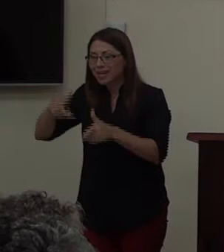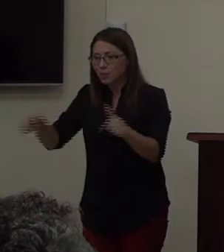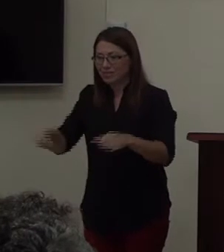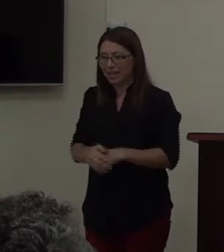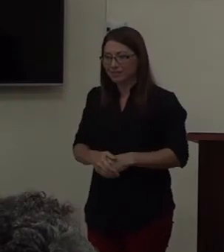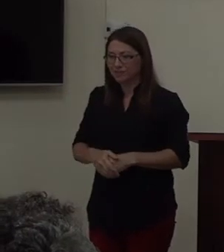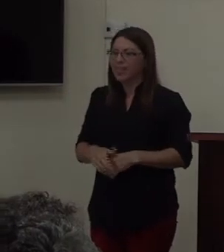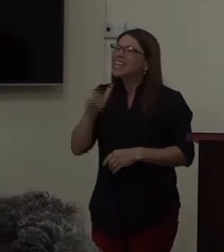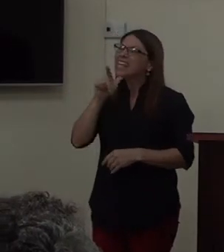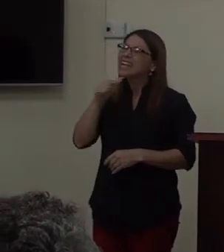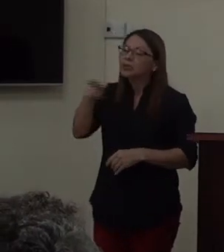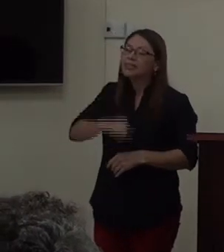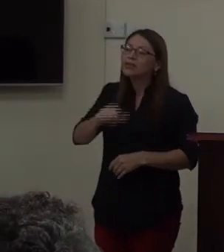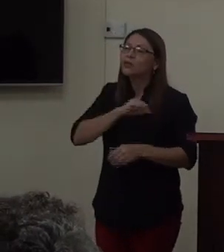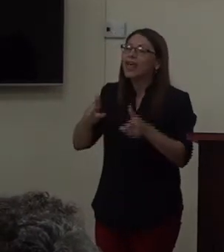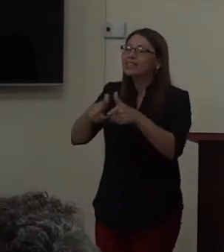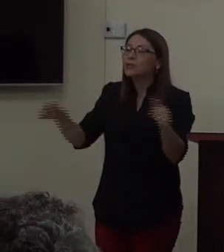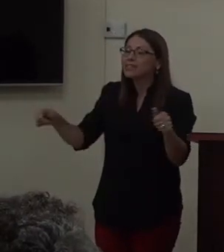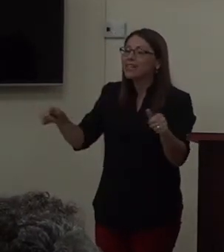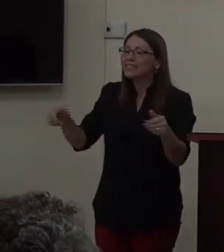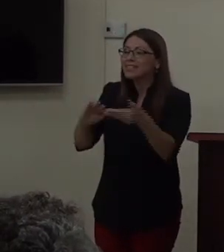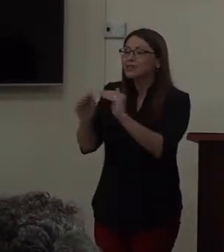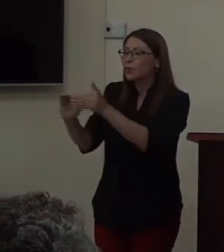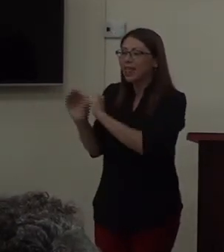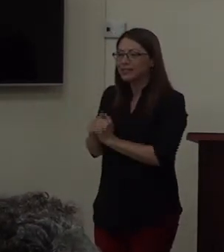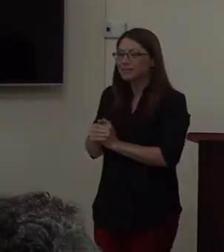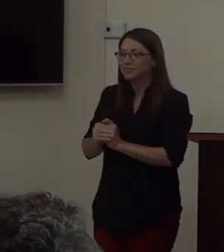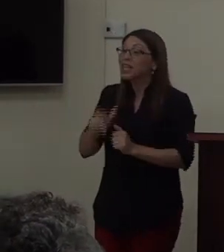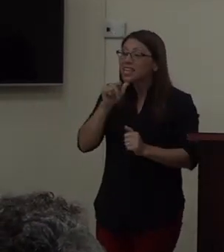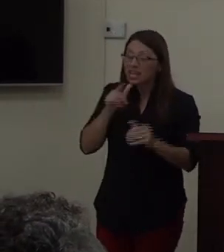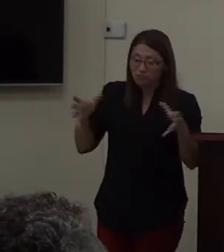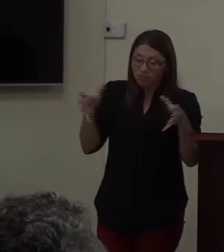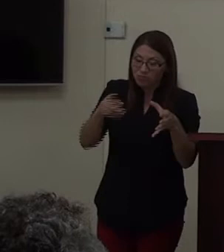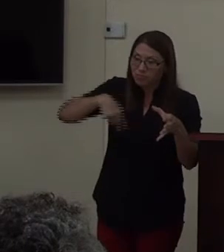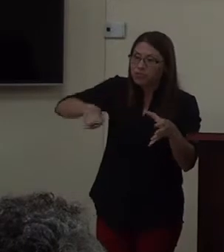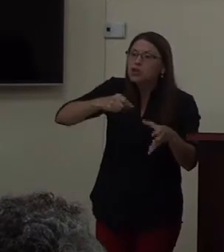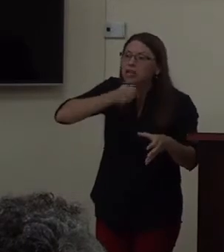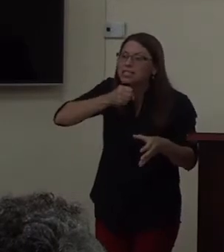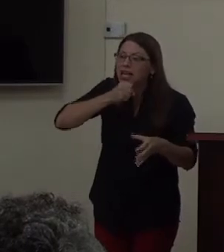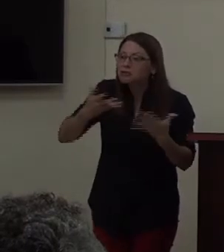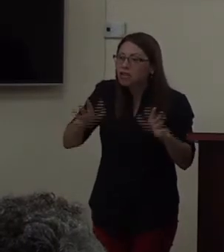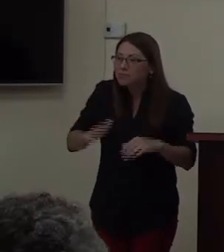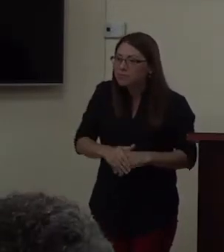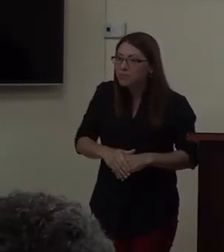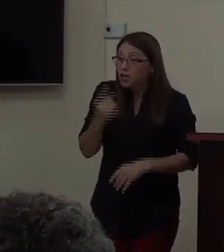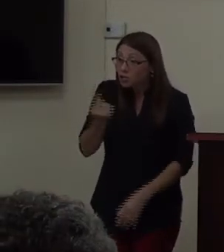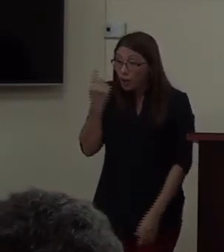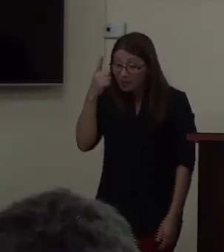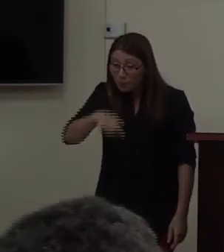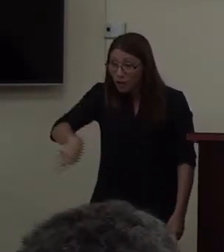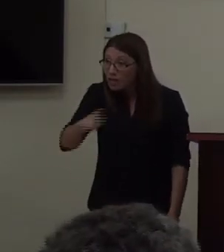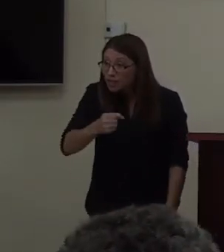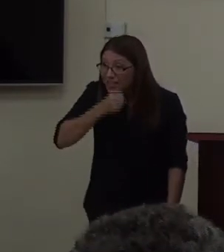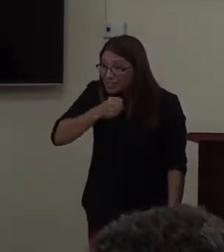y lingüísticas que encontramos en estas comunidades? Encontramos a los ancianos, ya, solo por el hecho de ser ancianos son una